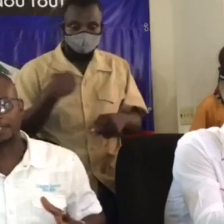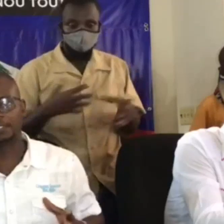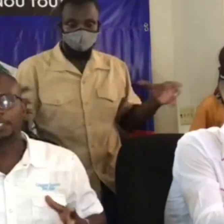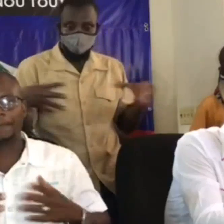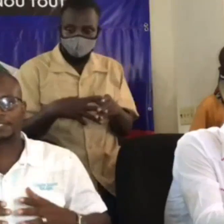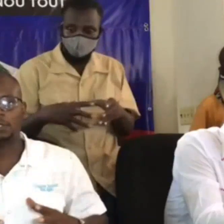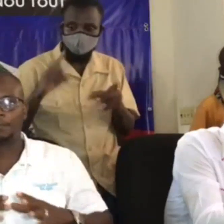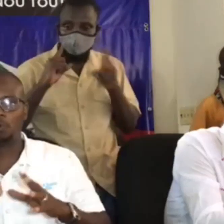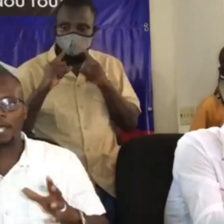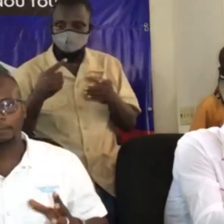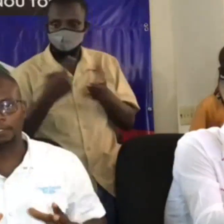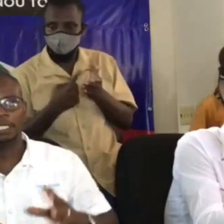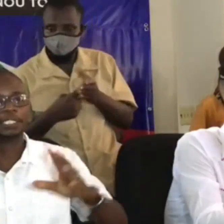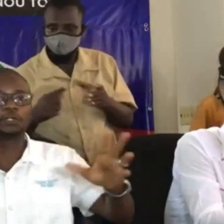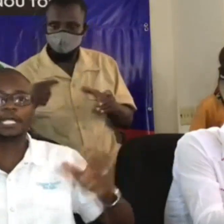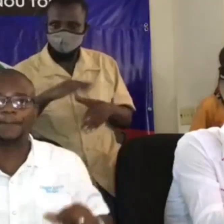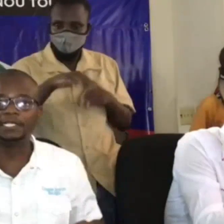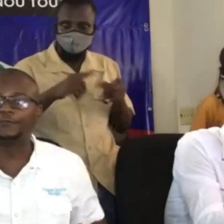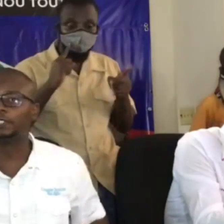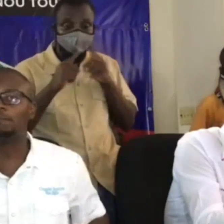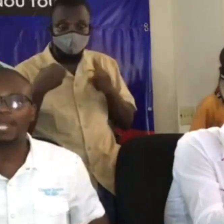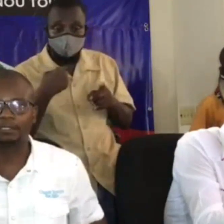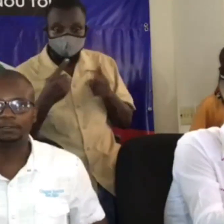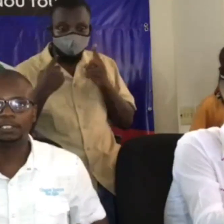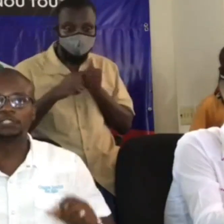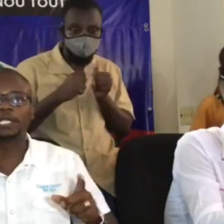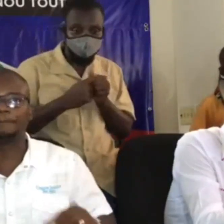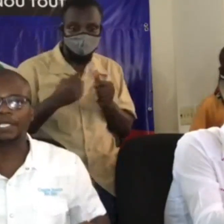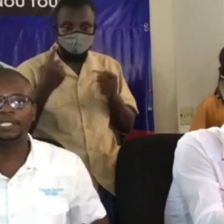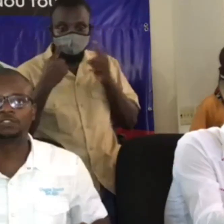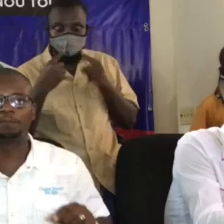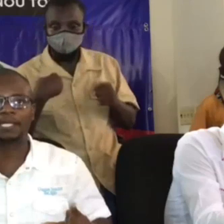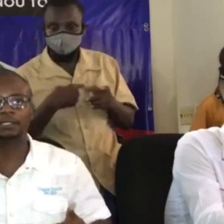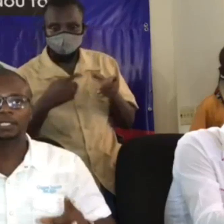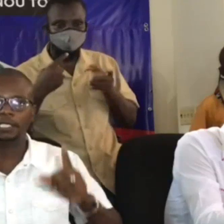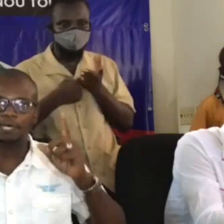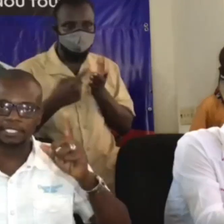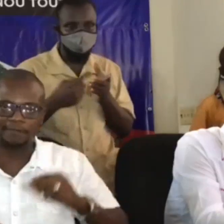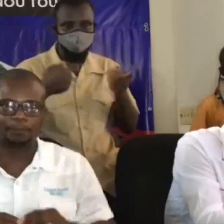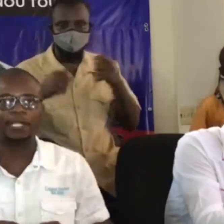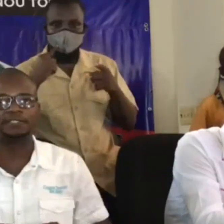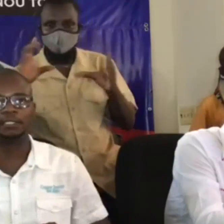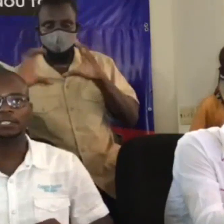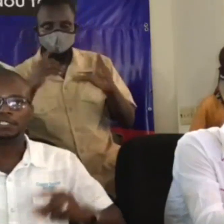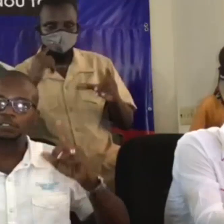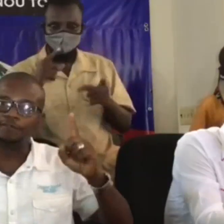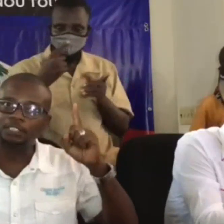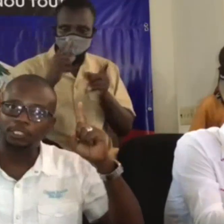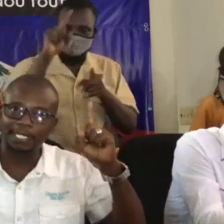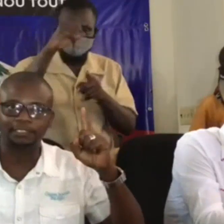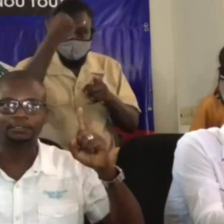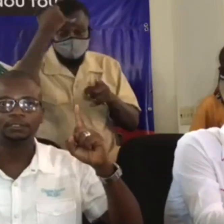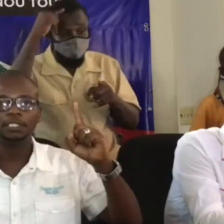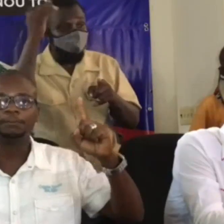pour le prince et à partir de là pour combattre les mal. Question n'est pas le référendum blague. Question n'est pas l'élection blague. Et demander avec le pays ici. Si Jovenel